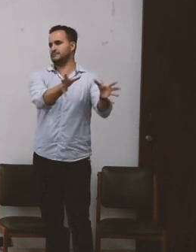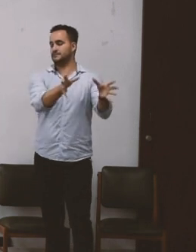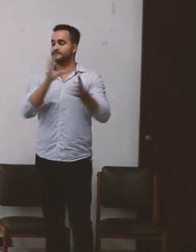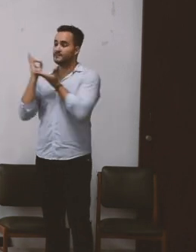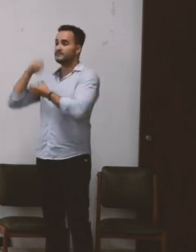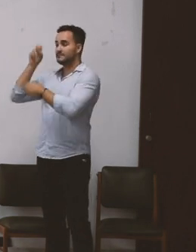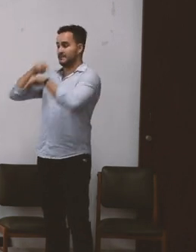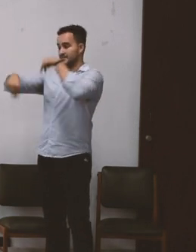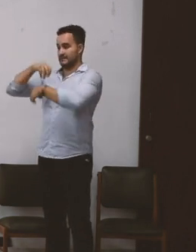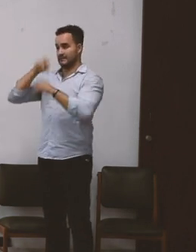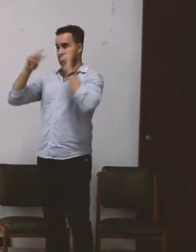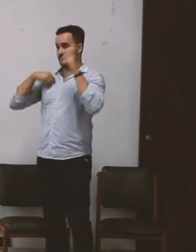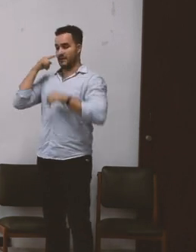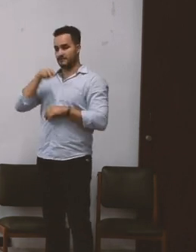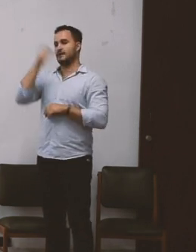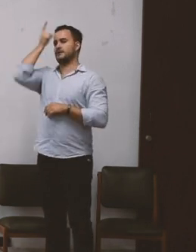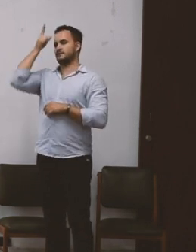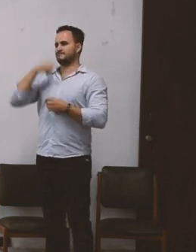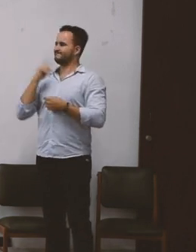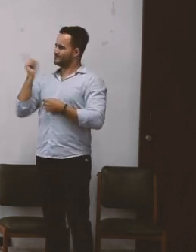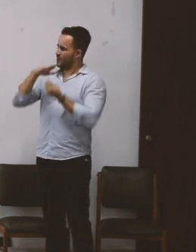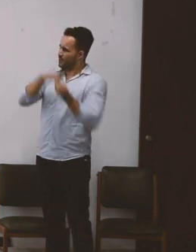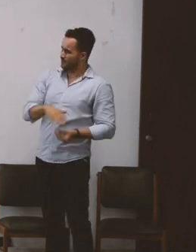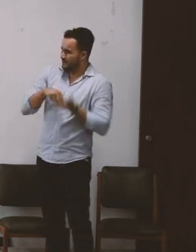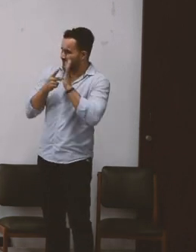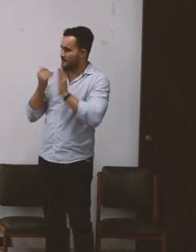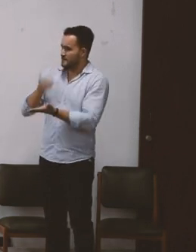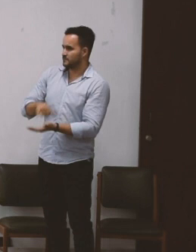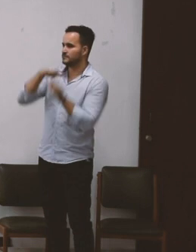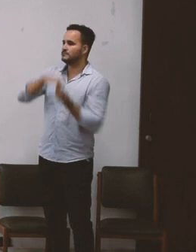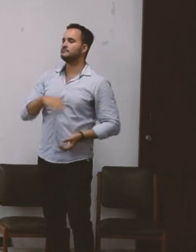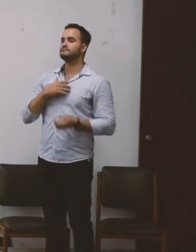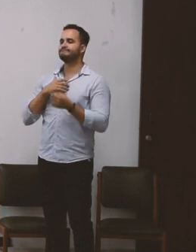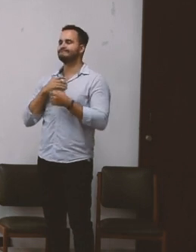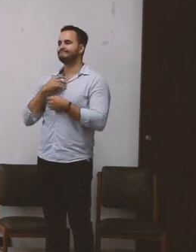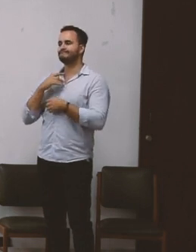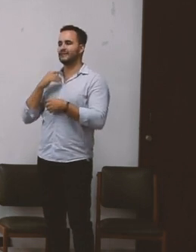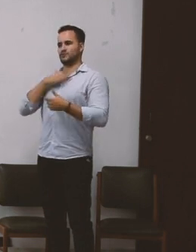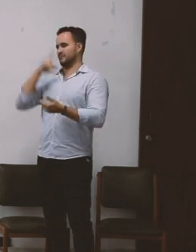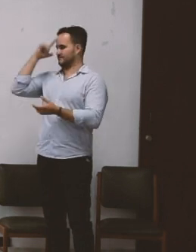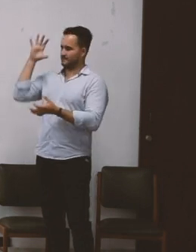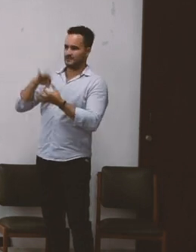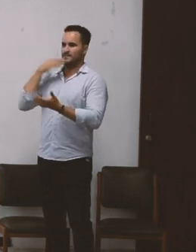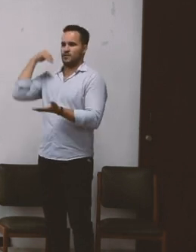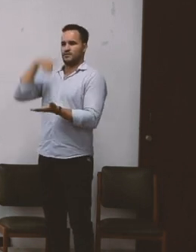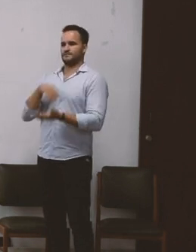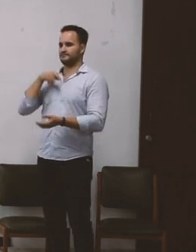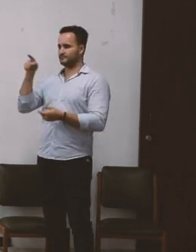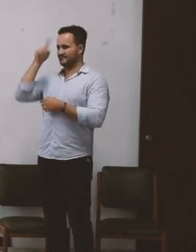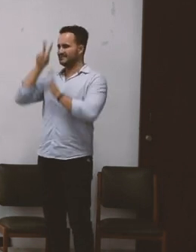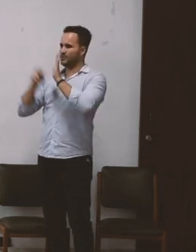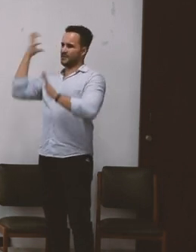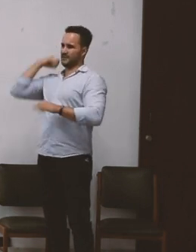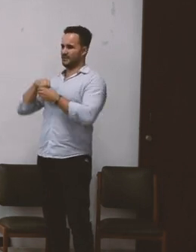la discapacidad como discriminación sobre la base de una deficiencia dada previamente, sigo la propuesta de la teoría Cribb, que sostiene